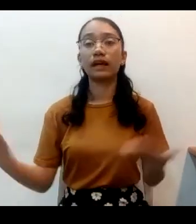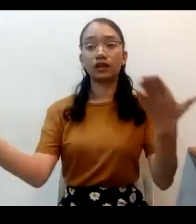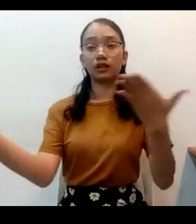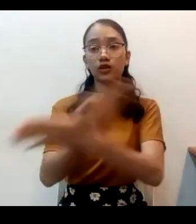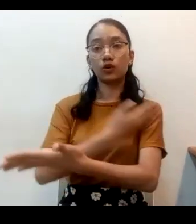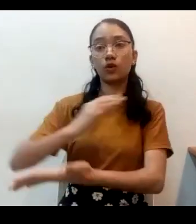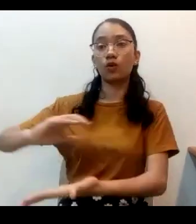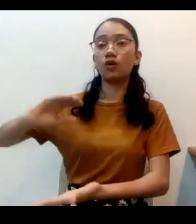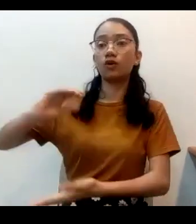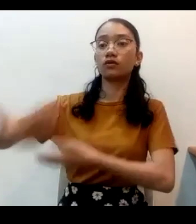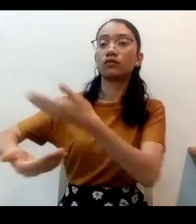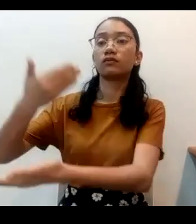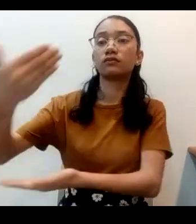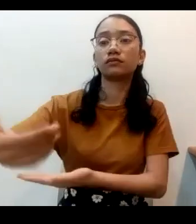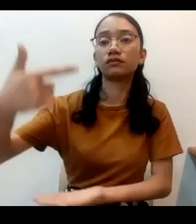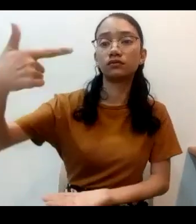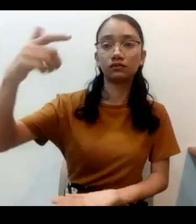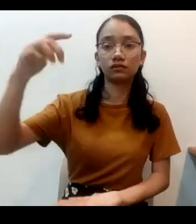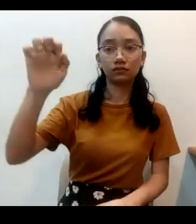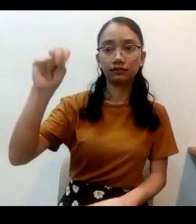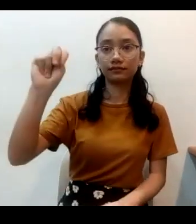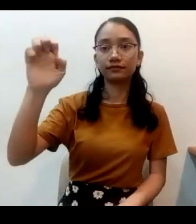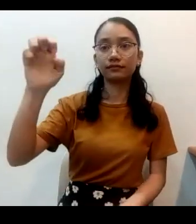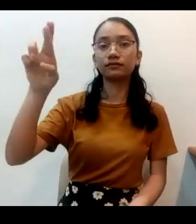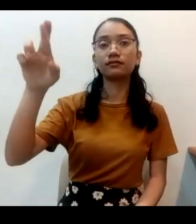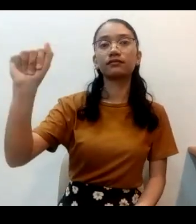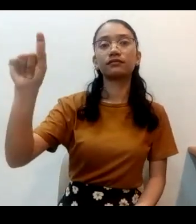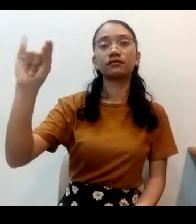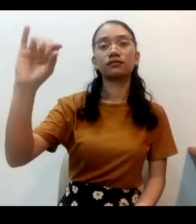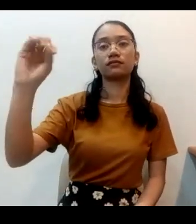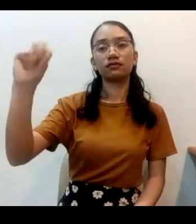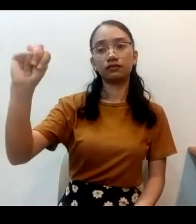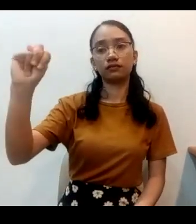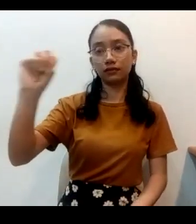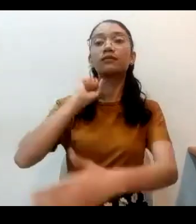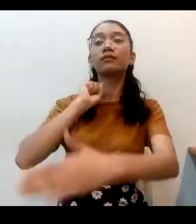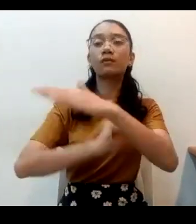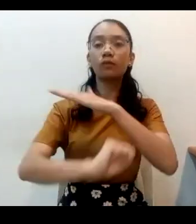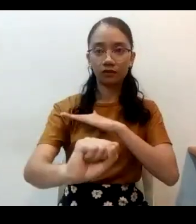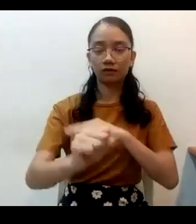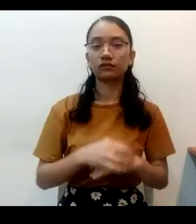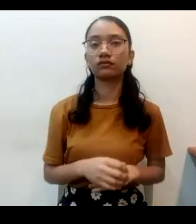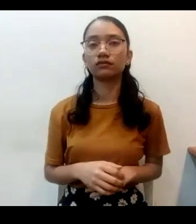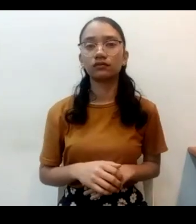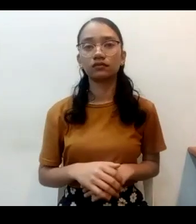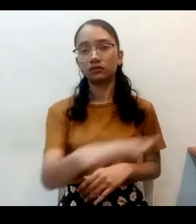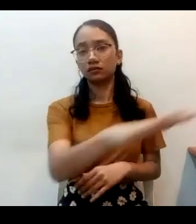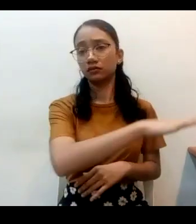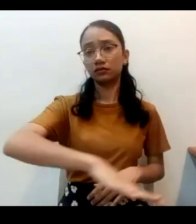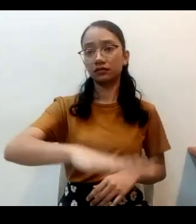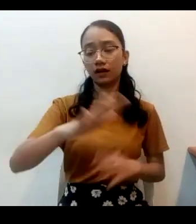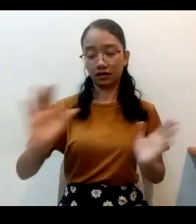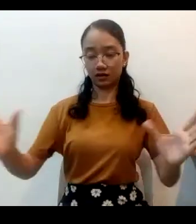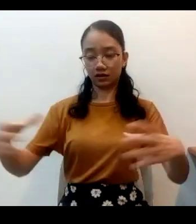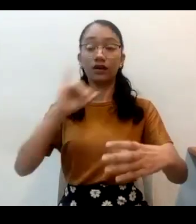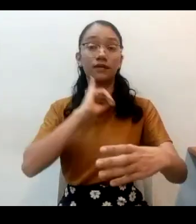generation is born. At yung bagong henerasyon po ay ipinanganak ulit. They never know the land of Egypt. Yung mga tao po ito, hindi